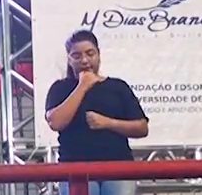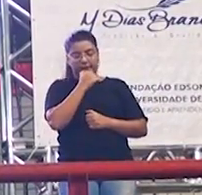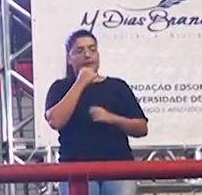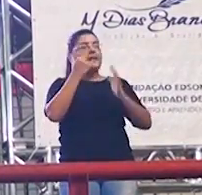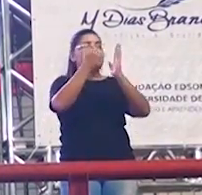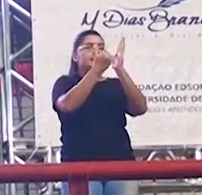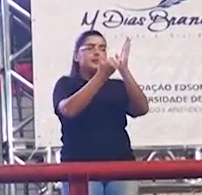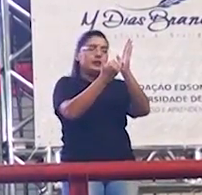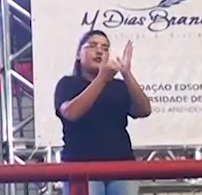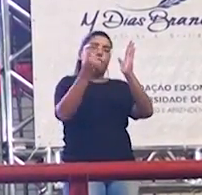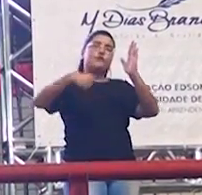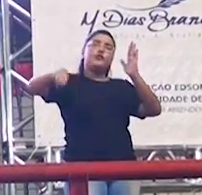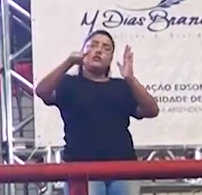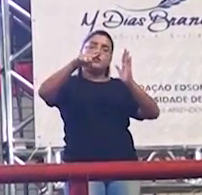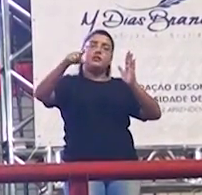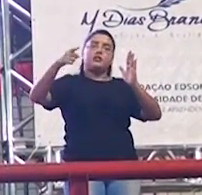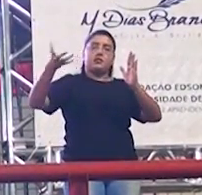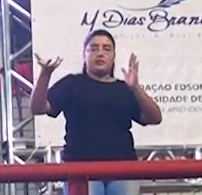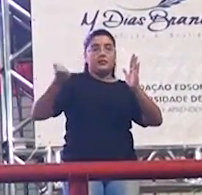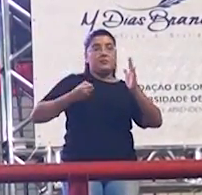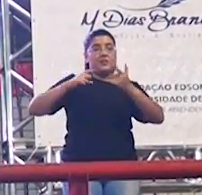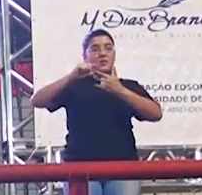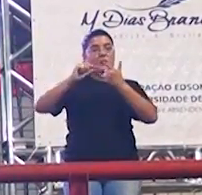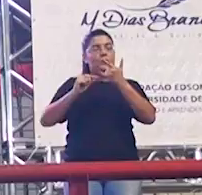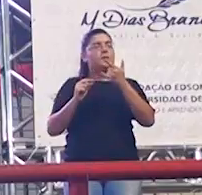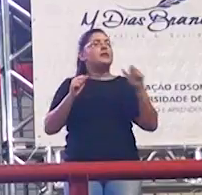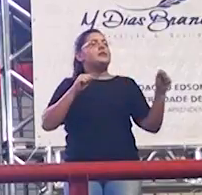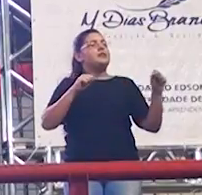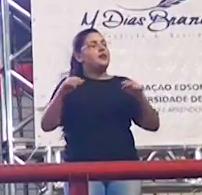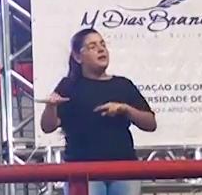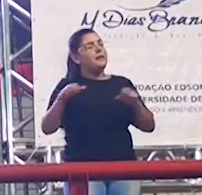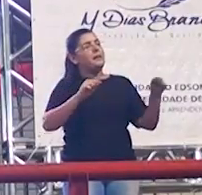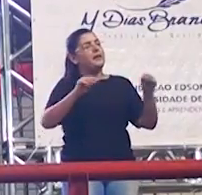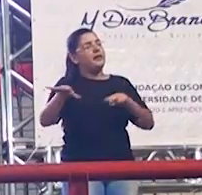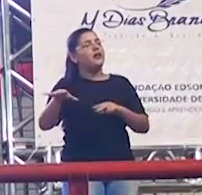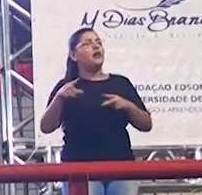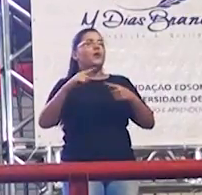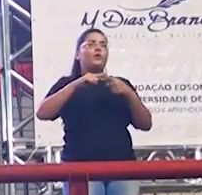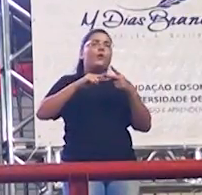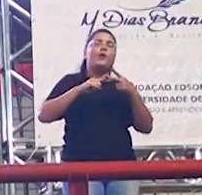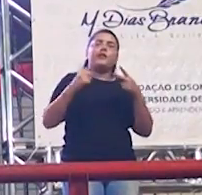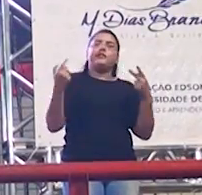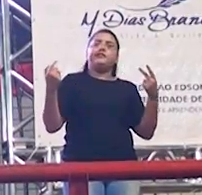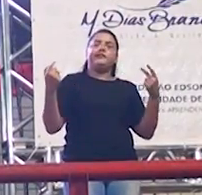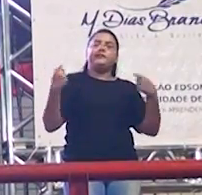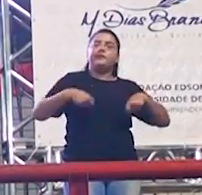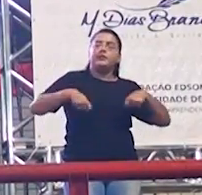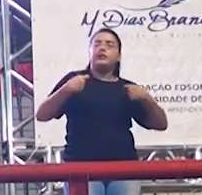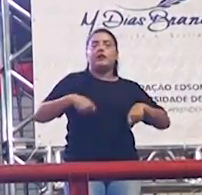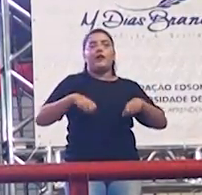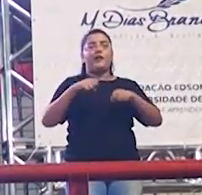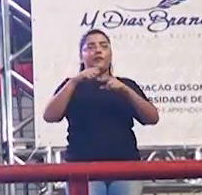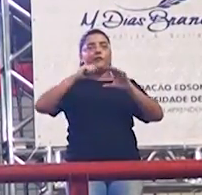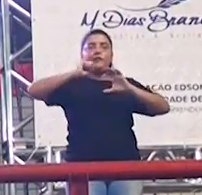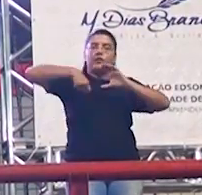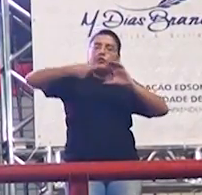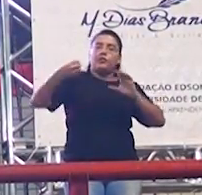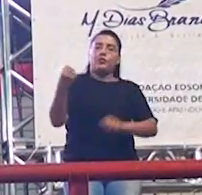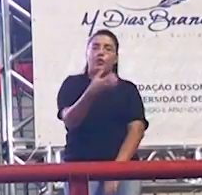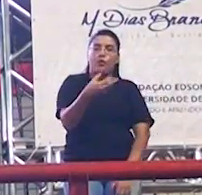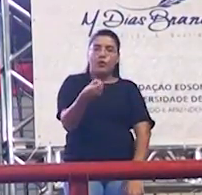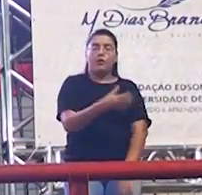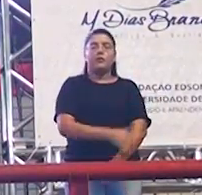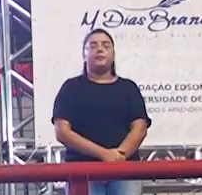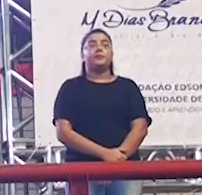inscrevam, para vocês receberem as notificações. Toda semana vocês terão 2, 3 vídeos novos. Essa semana agora eu